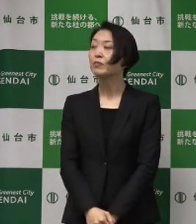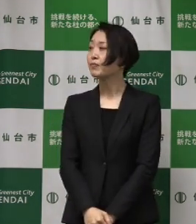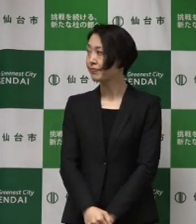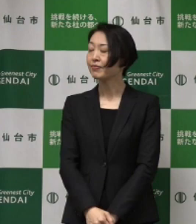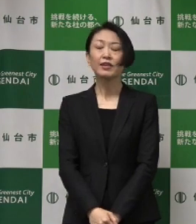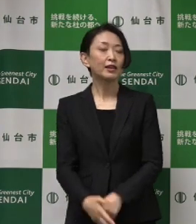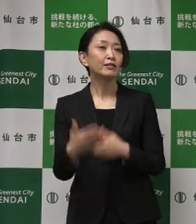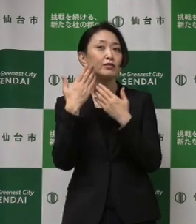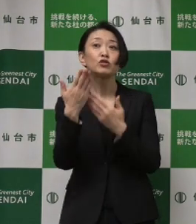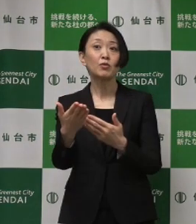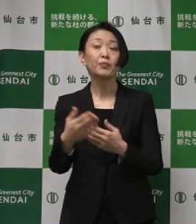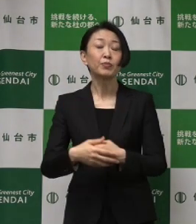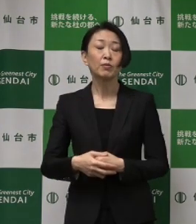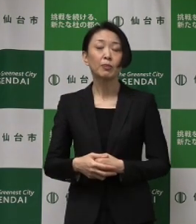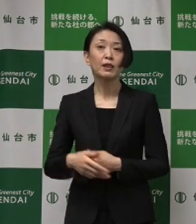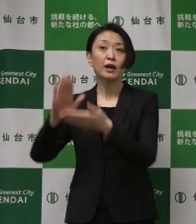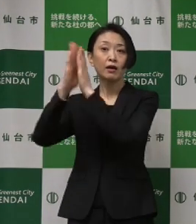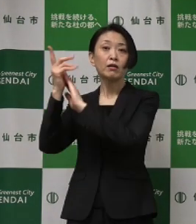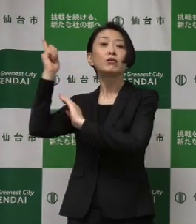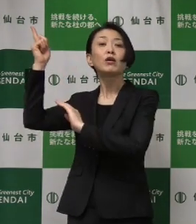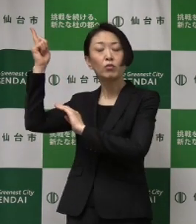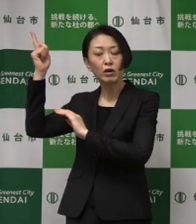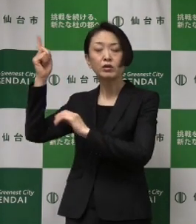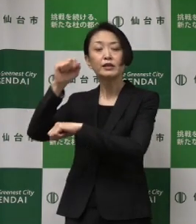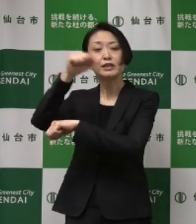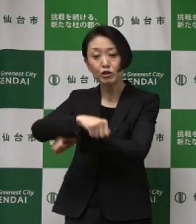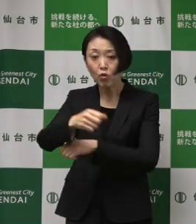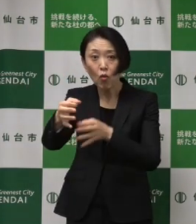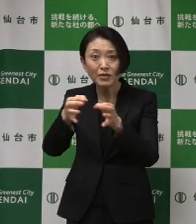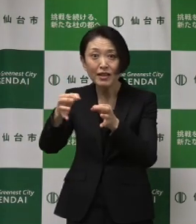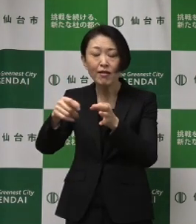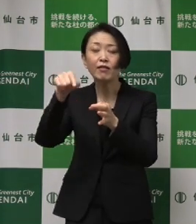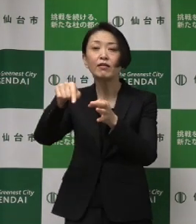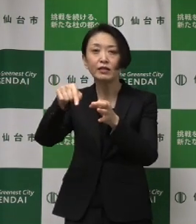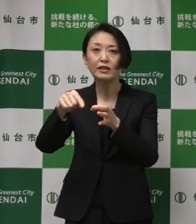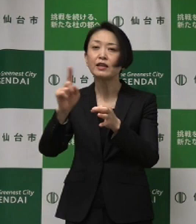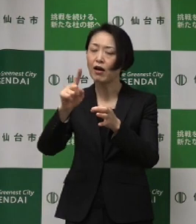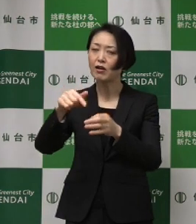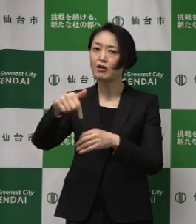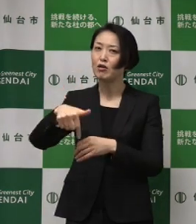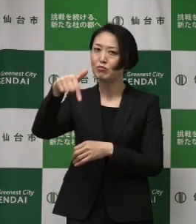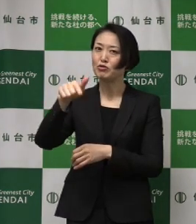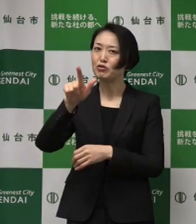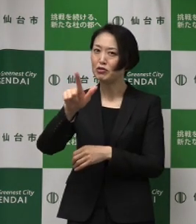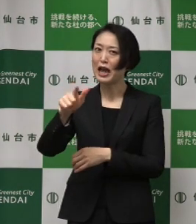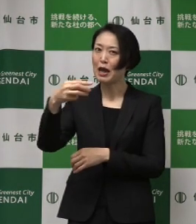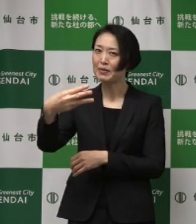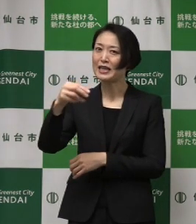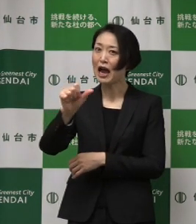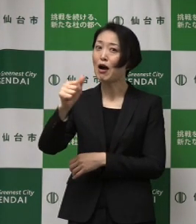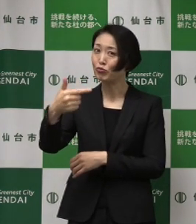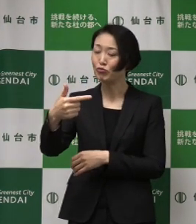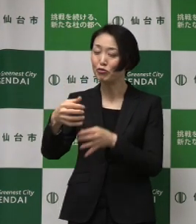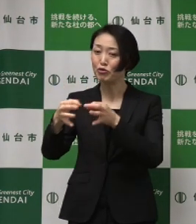県の方では、その認証されたお店に、プレミアム商品券のようなもの